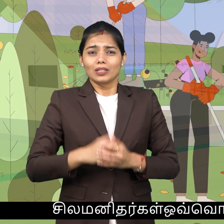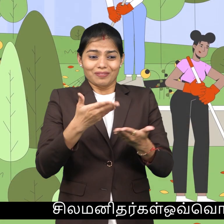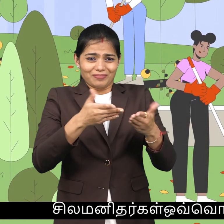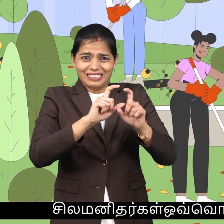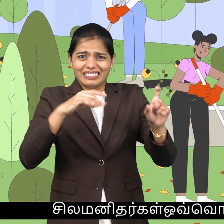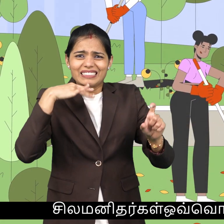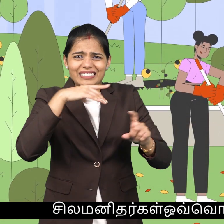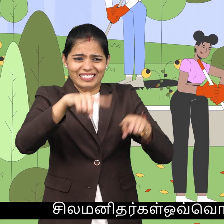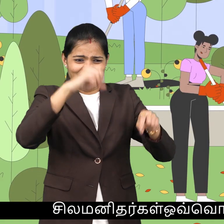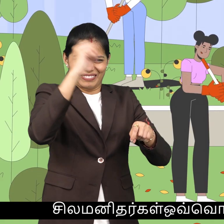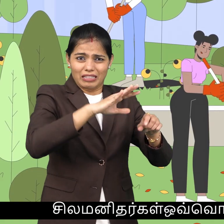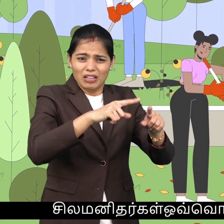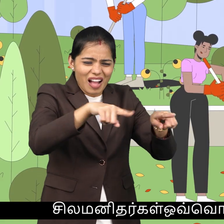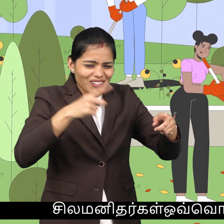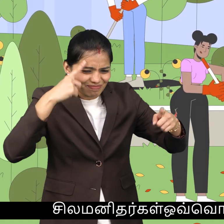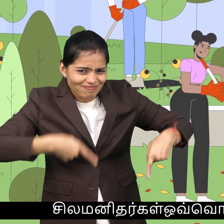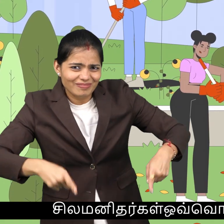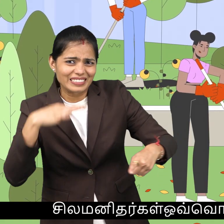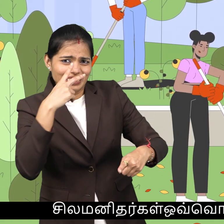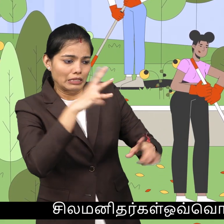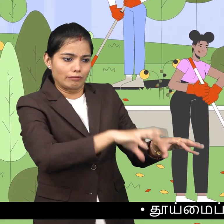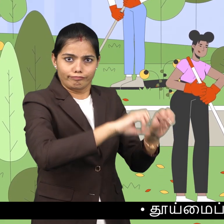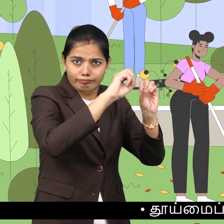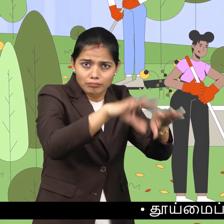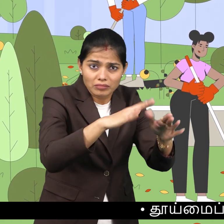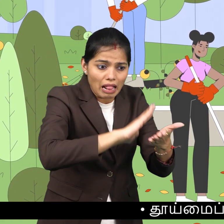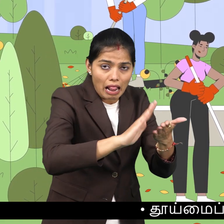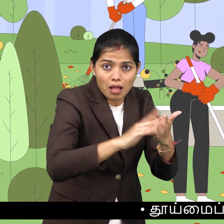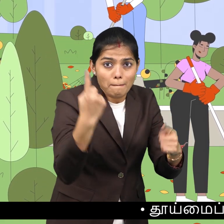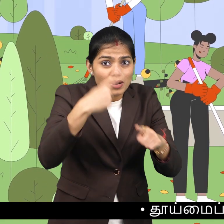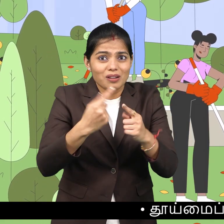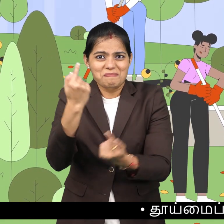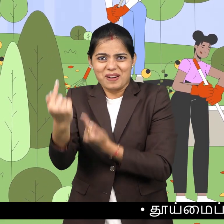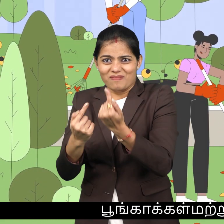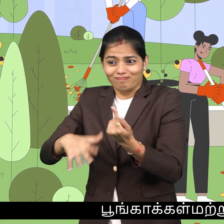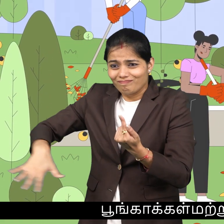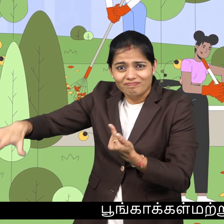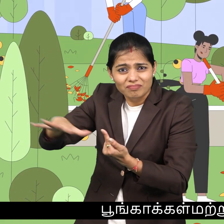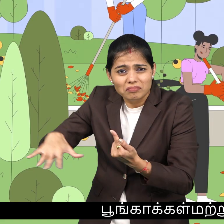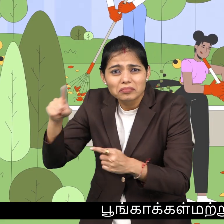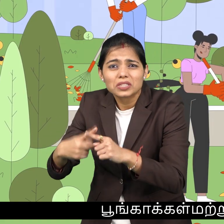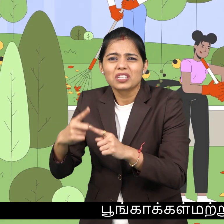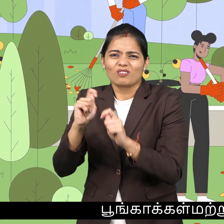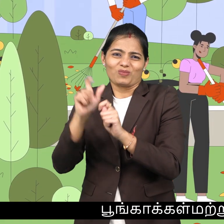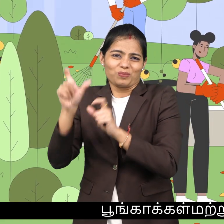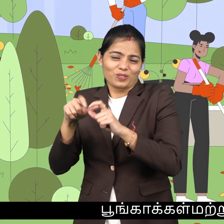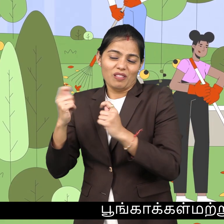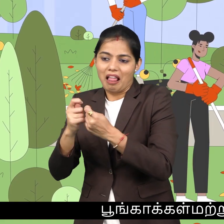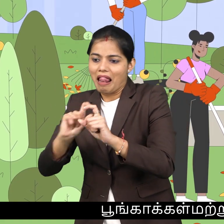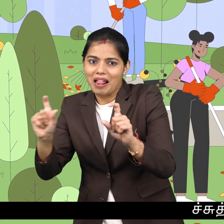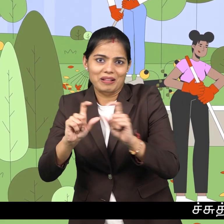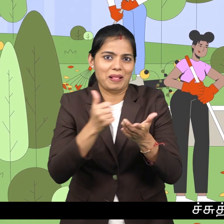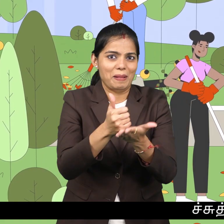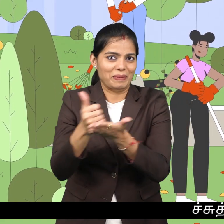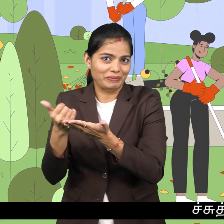சில மனிதர்கள் ஒவ்வொரு நாளும் கடினமாக உழைக்கிறார்கள். தூய்மை பணியாளர்கள் சாலைகள், பூங்காக்கள், பொது இடங்களை